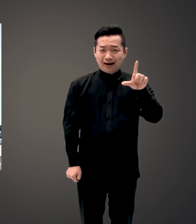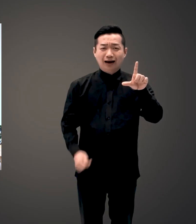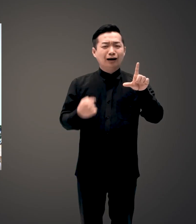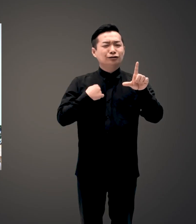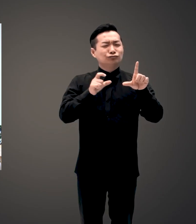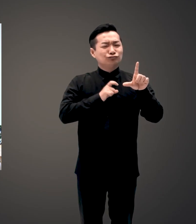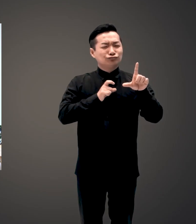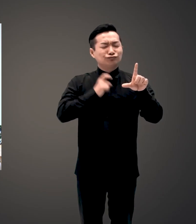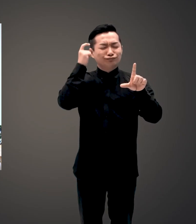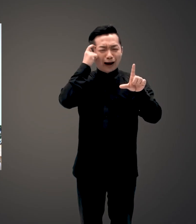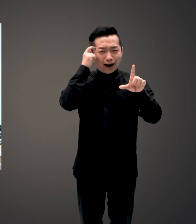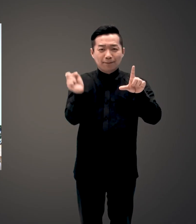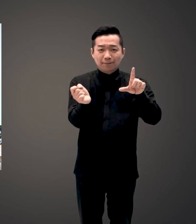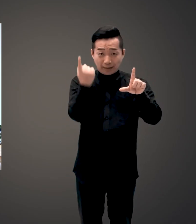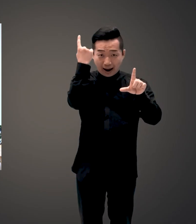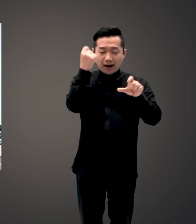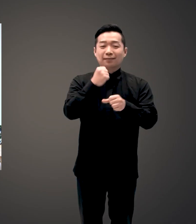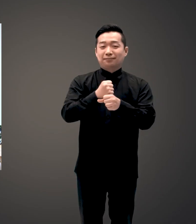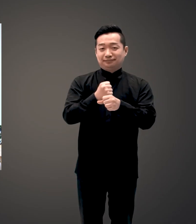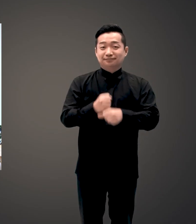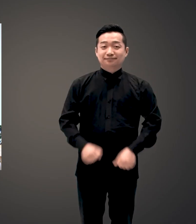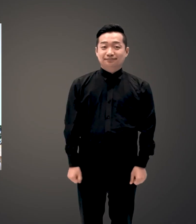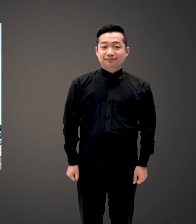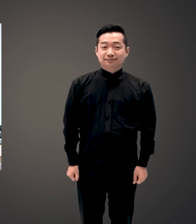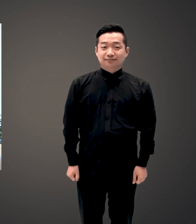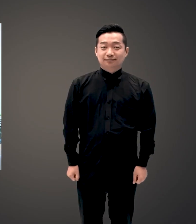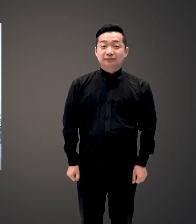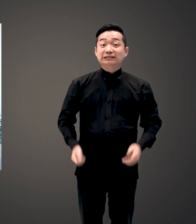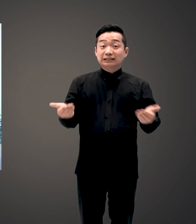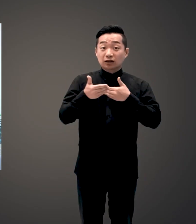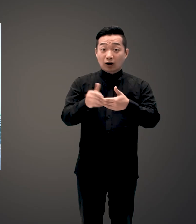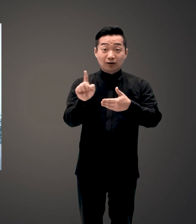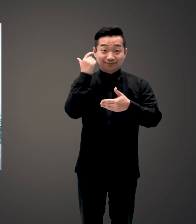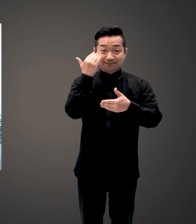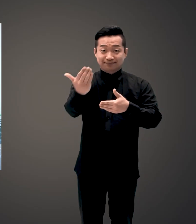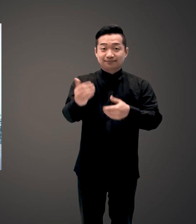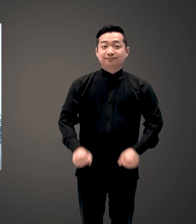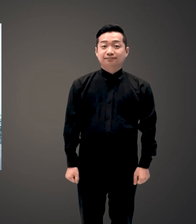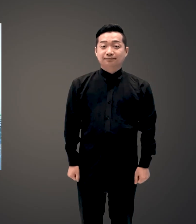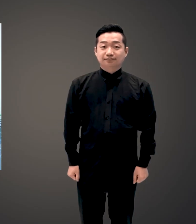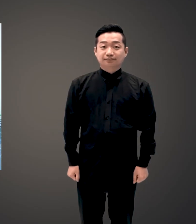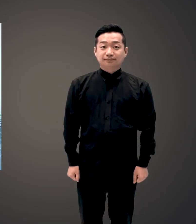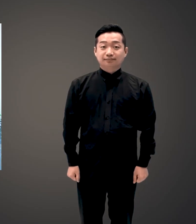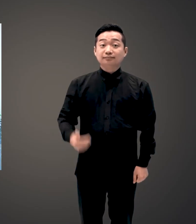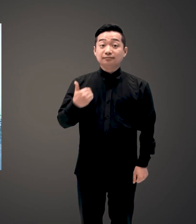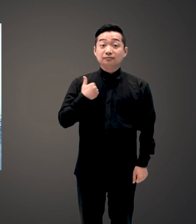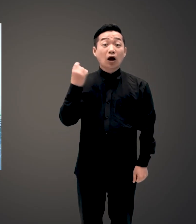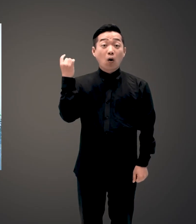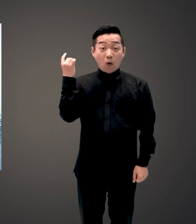지금 나다운 삶을 살고 있나요? 하고 싶은 일을 하고 있나요?